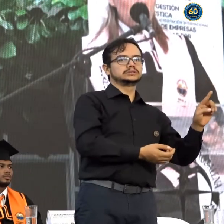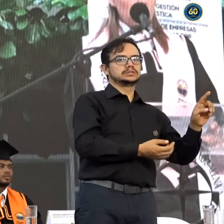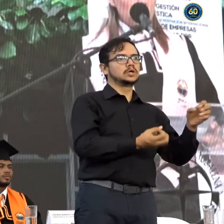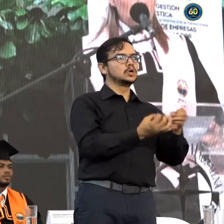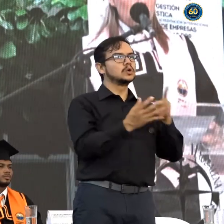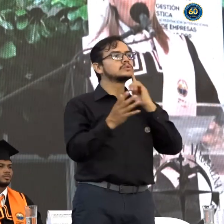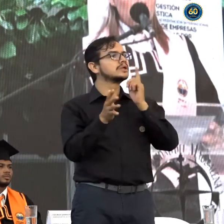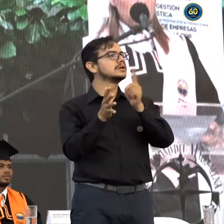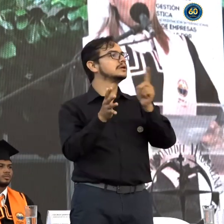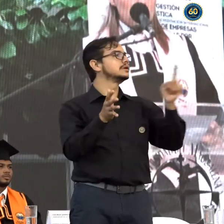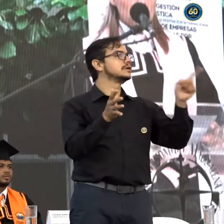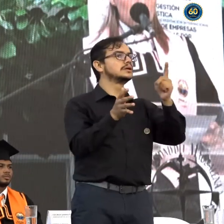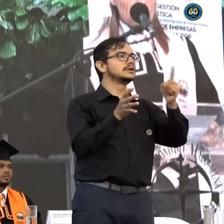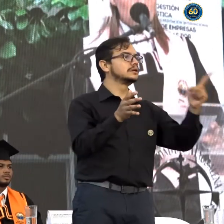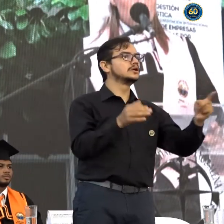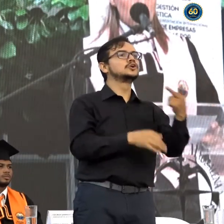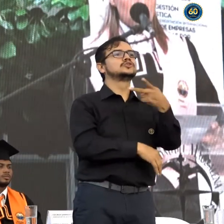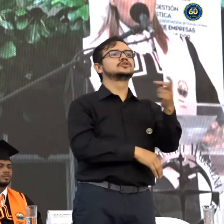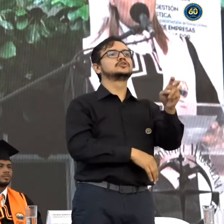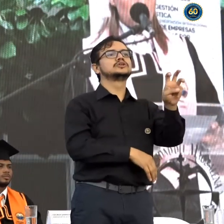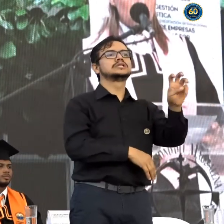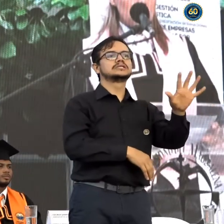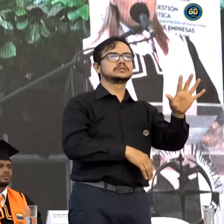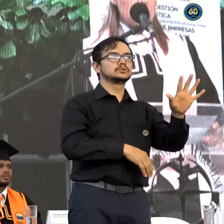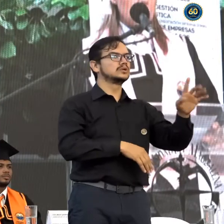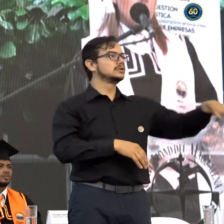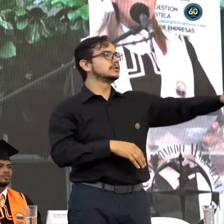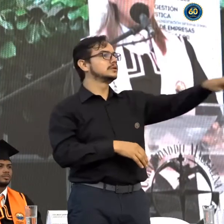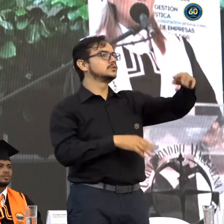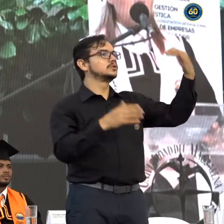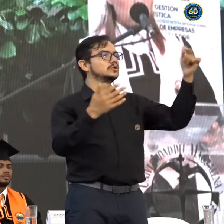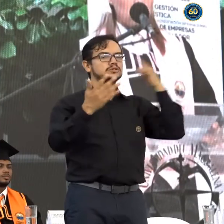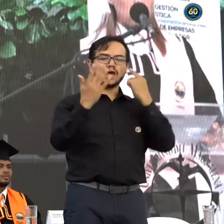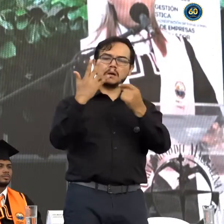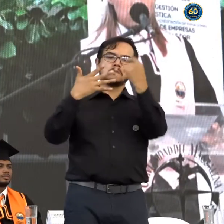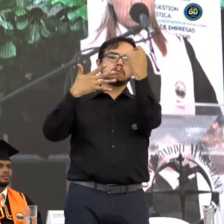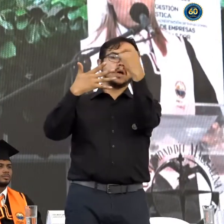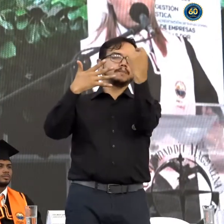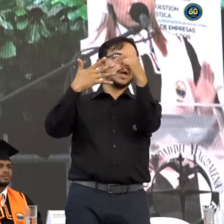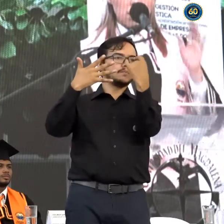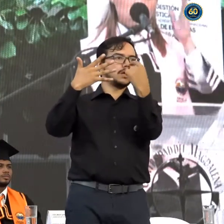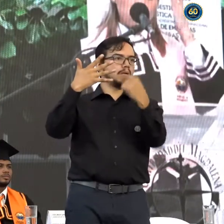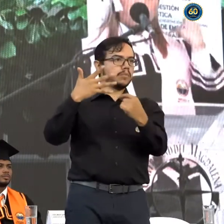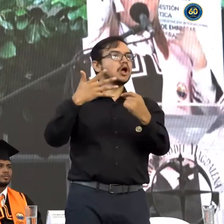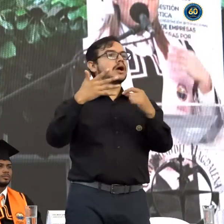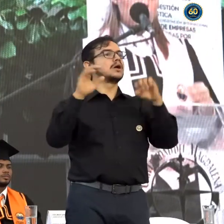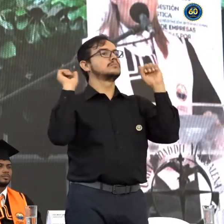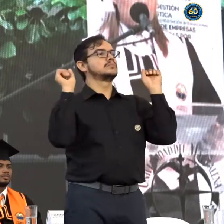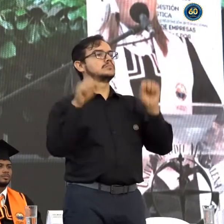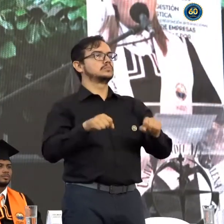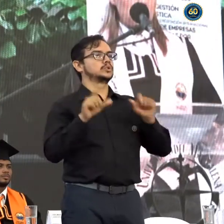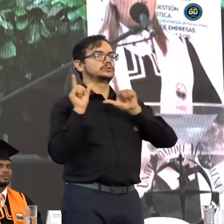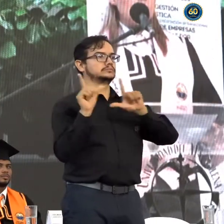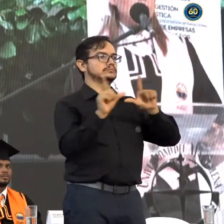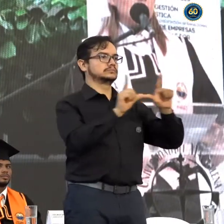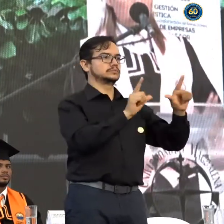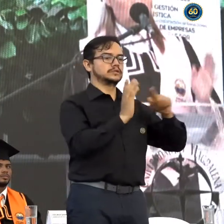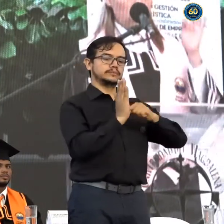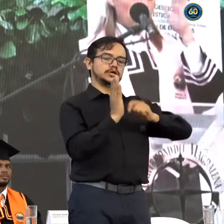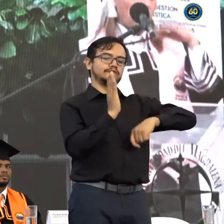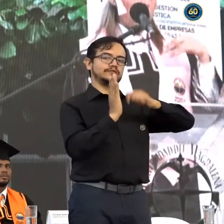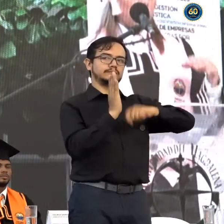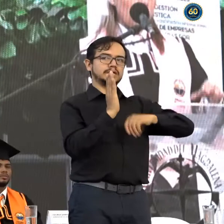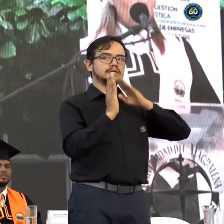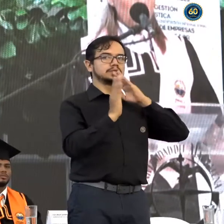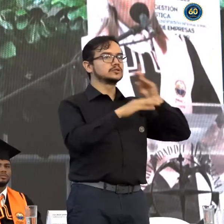graduándose 285 quienes han cumplido con todos los requisitos exigidos por los programas respectivos firmado por